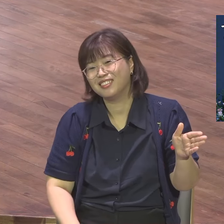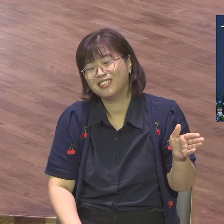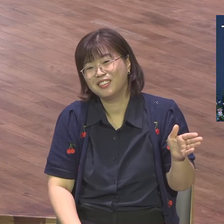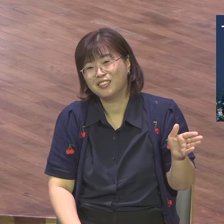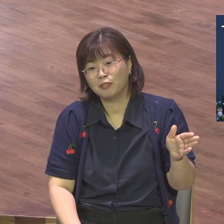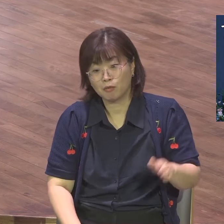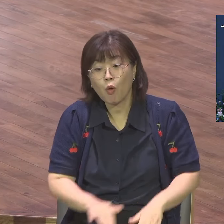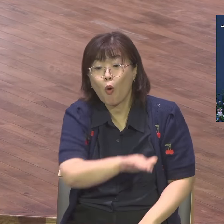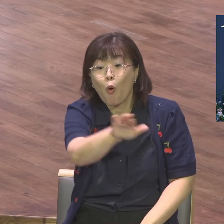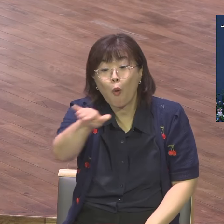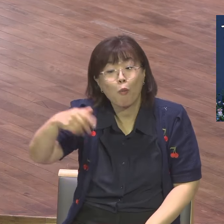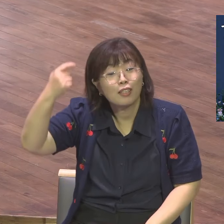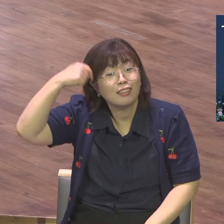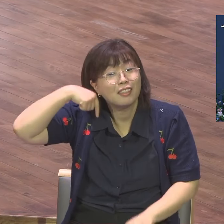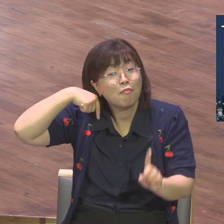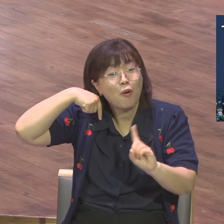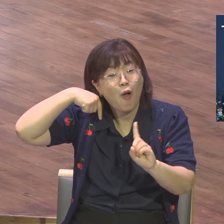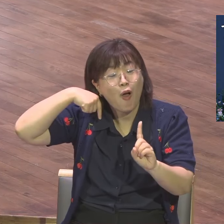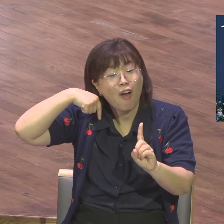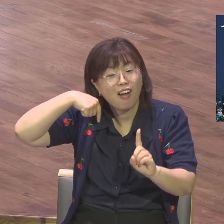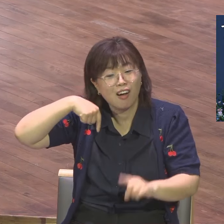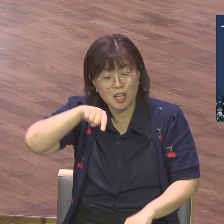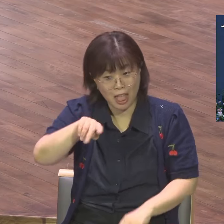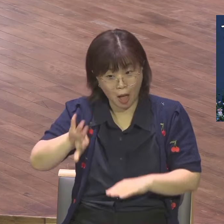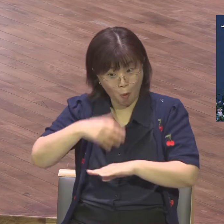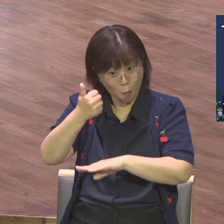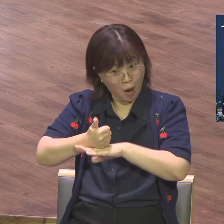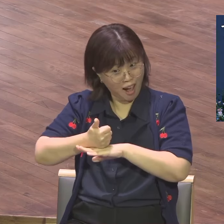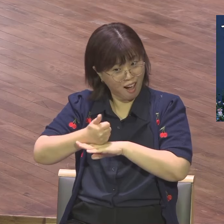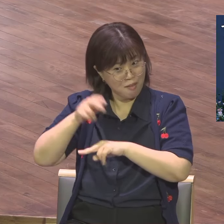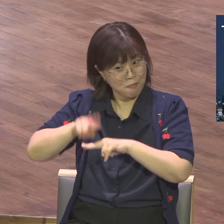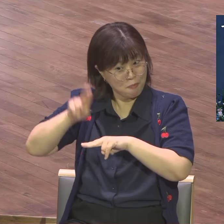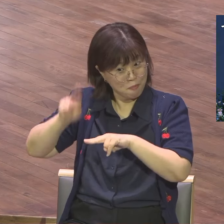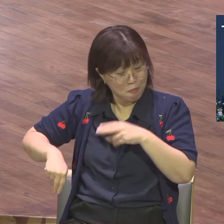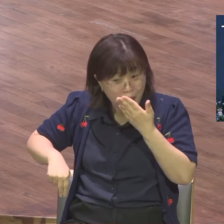살았습니다. 여러분 같으면 어떤 선택하시겠습니까?